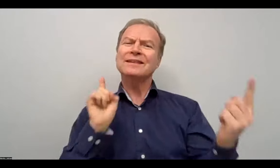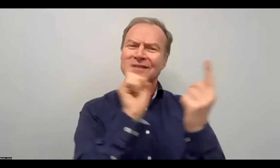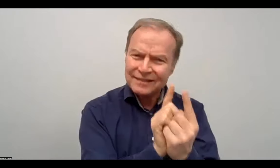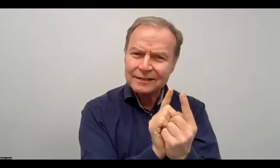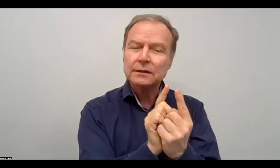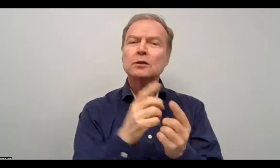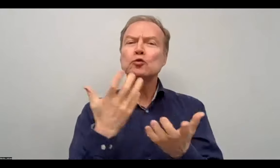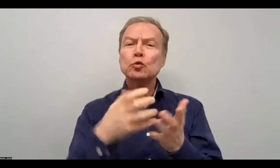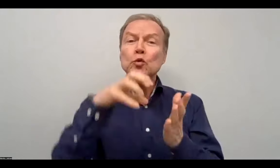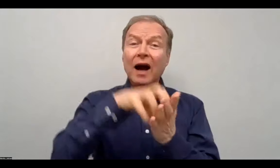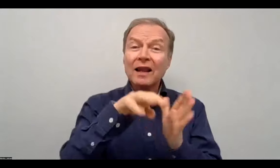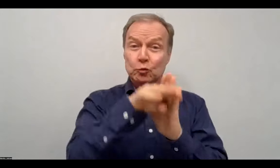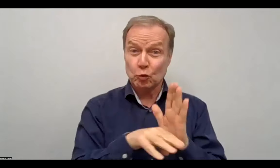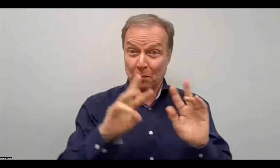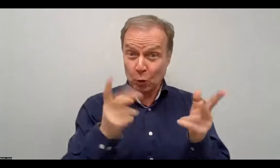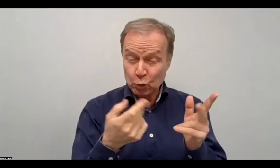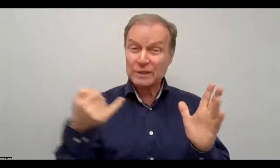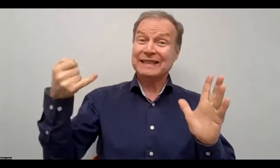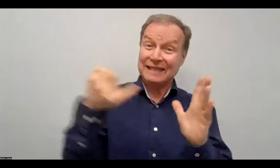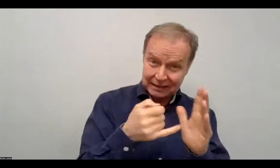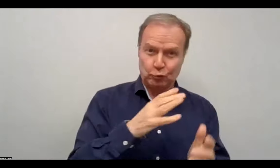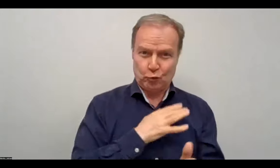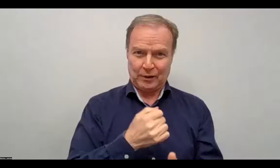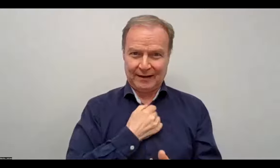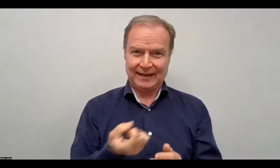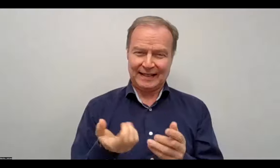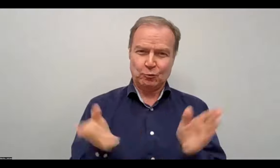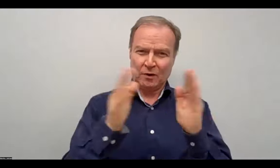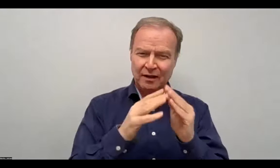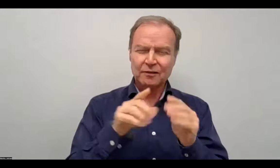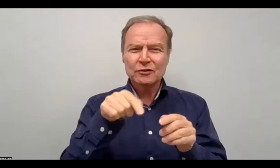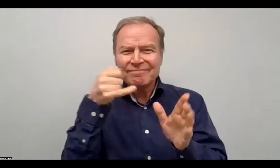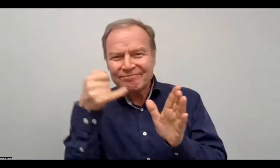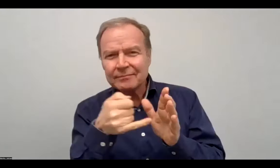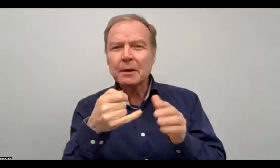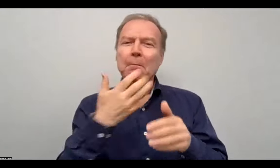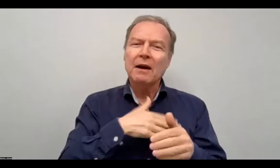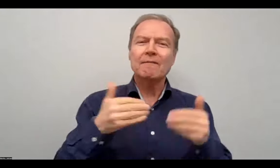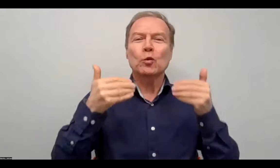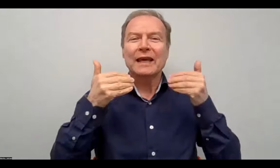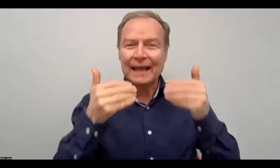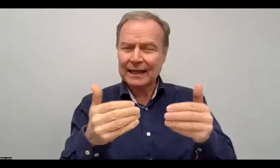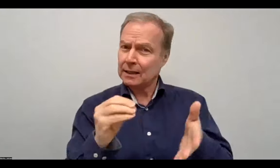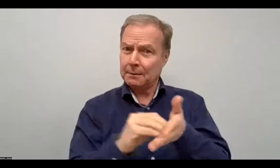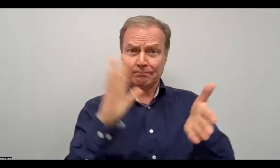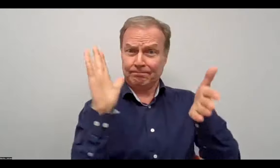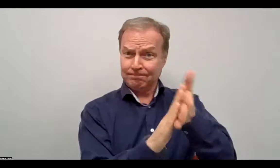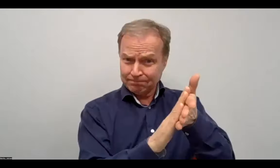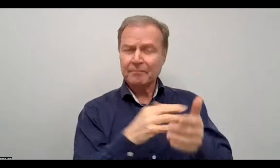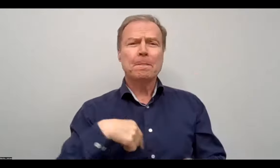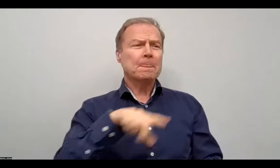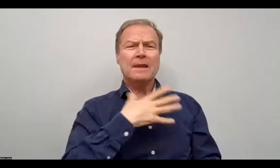sisäasiainministeri Ranta, niin olisimme päässeet häntä tapaamaan. Koska hallitusohjelmassahan puhutaan hätäkeskuslaitoksen